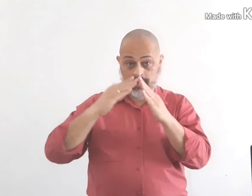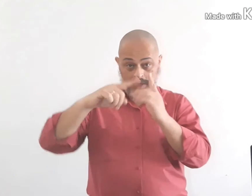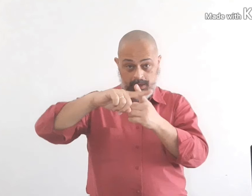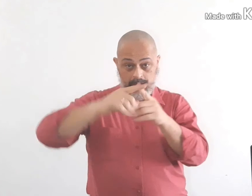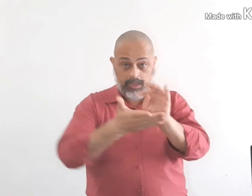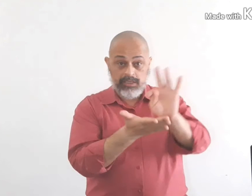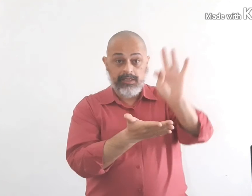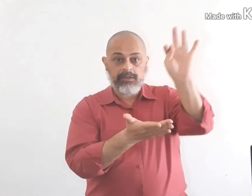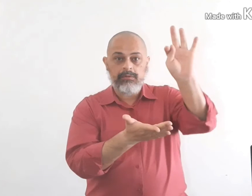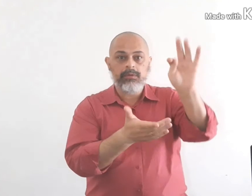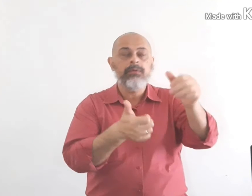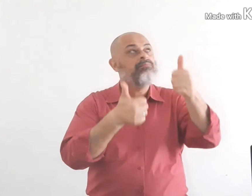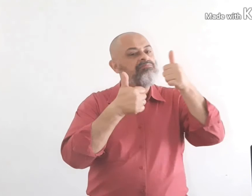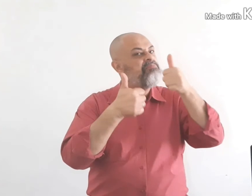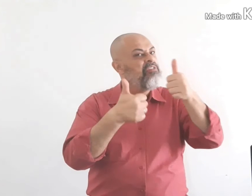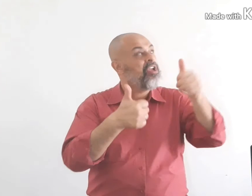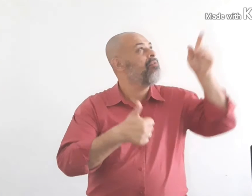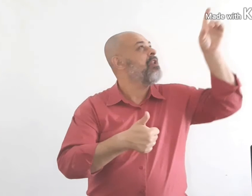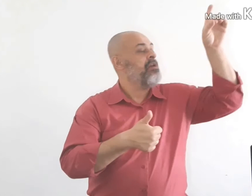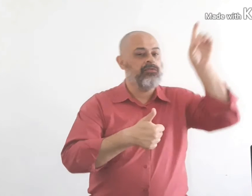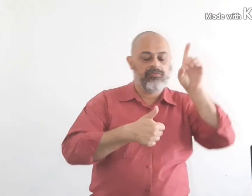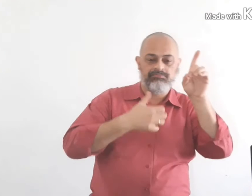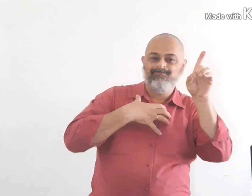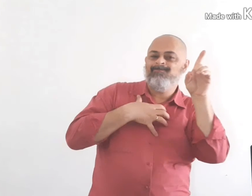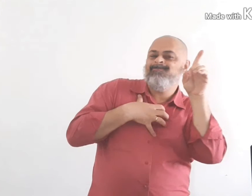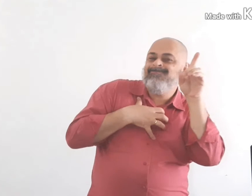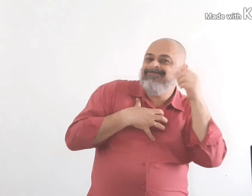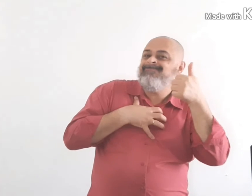porque ela deixou os seus ídolos, que nada são.